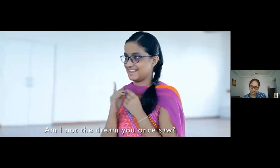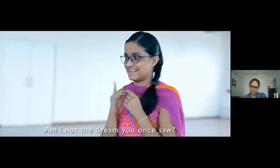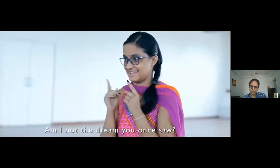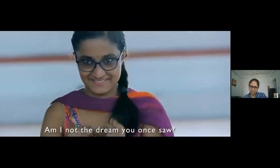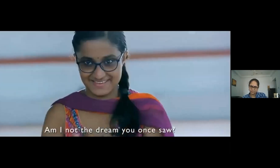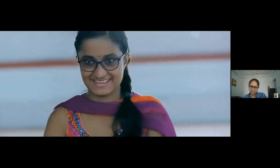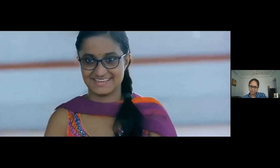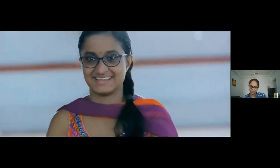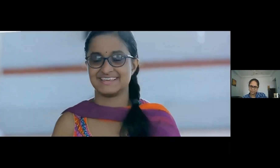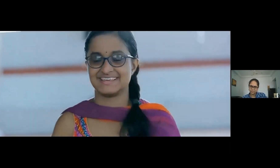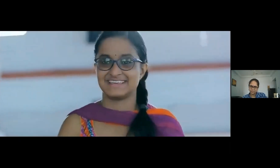ನಾನಲ್ಲವೇ